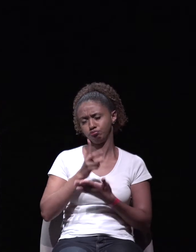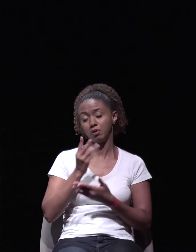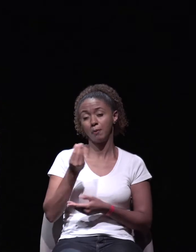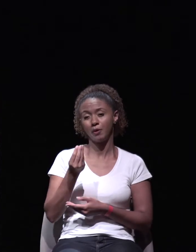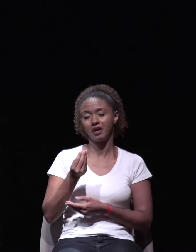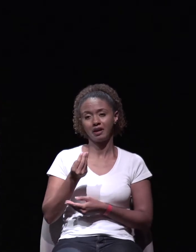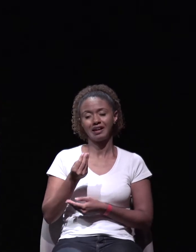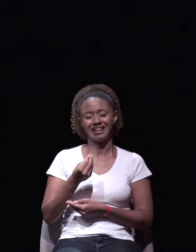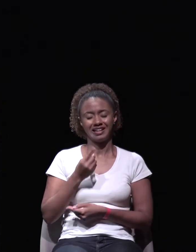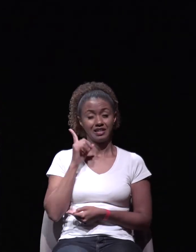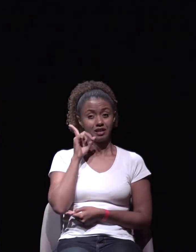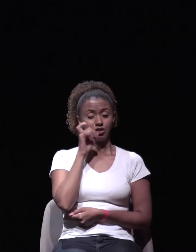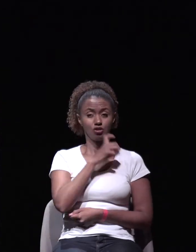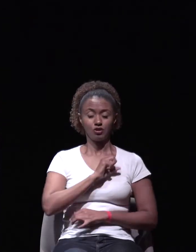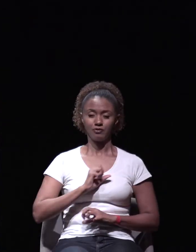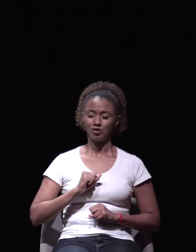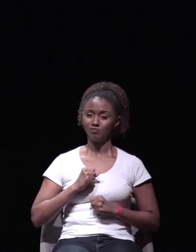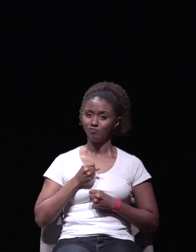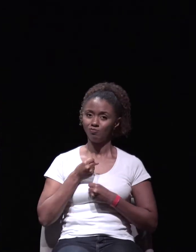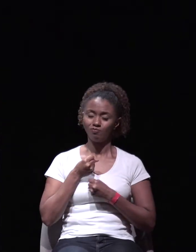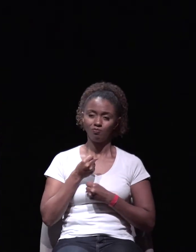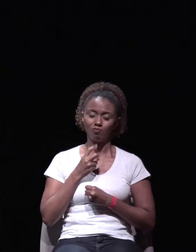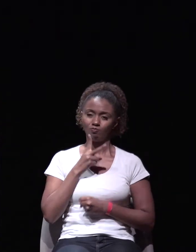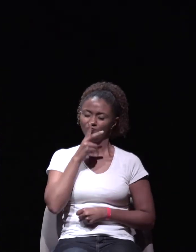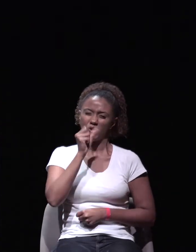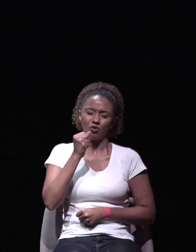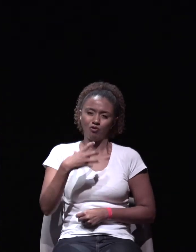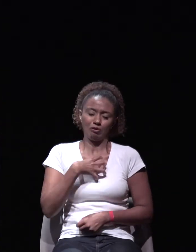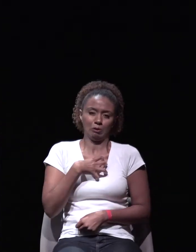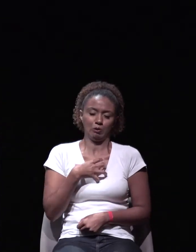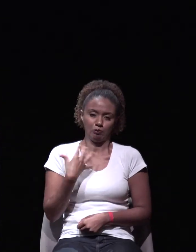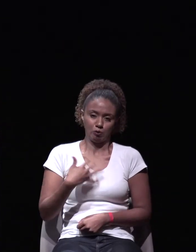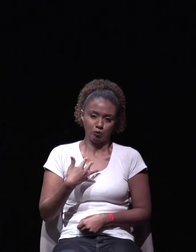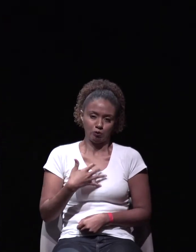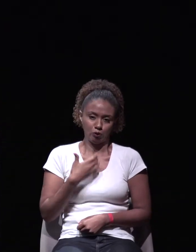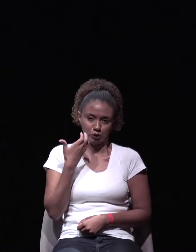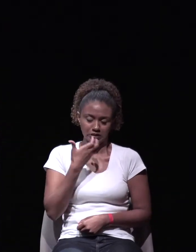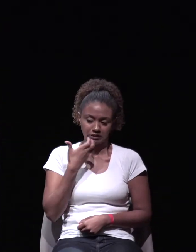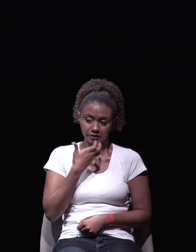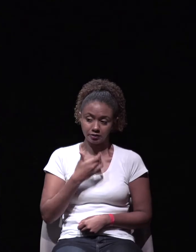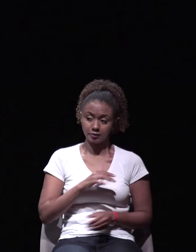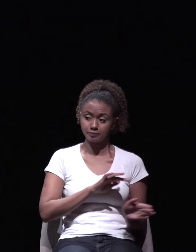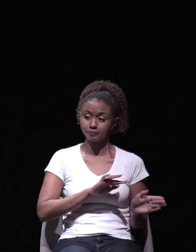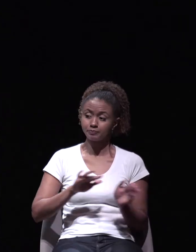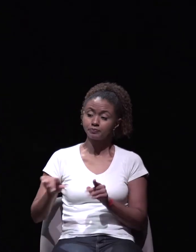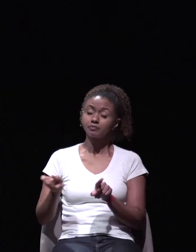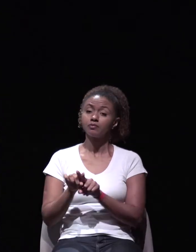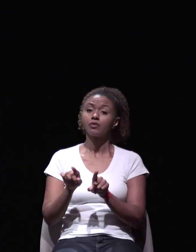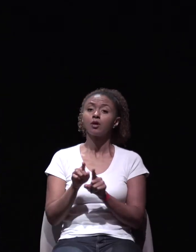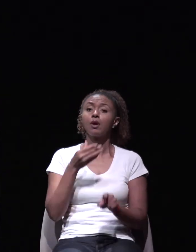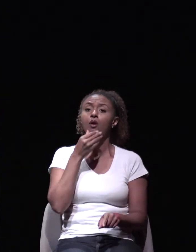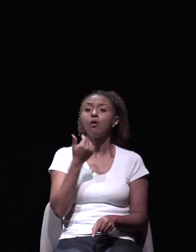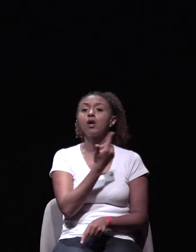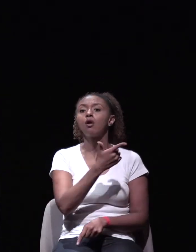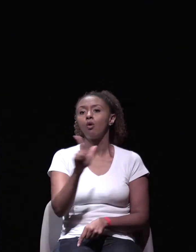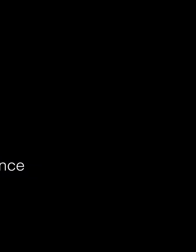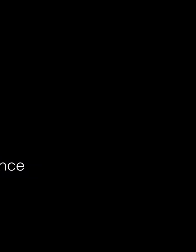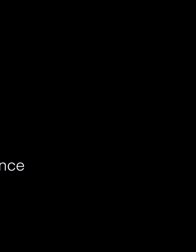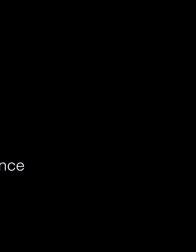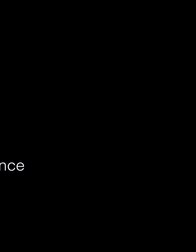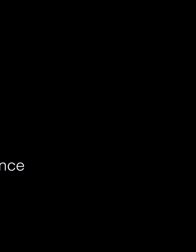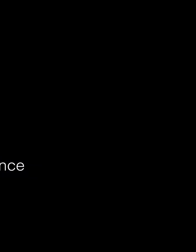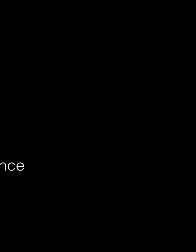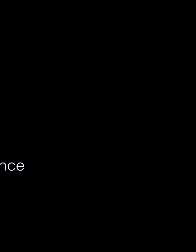intenso para interpretar, né? E aí eu queria falar de um artista que é o Jacob Lawrence, que,